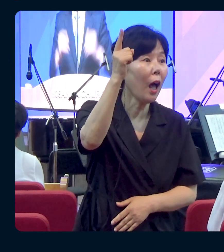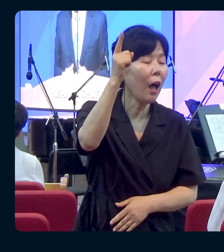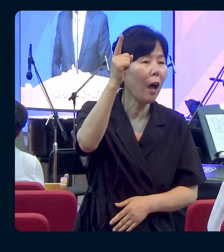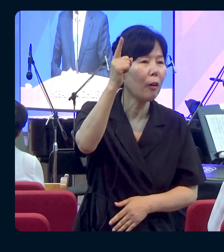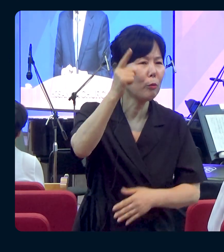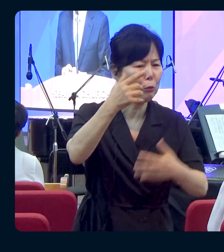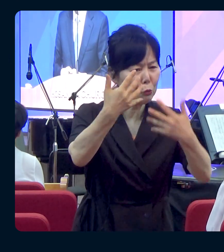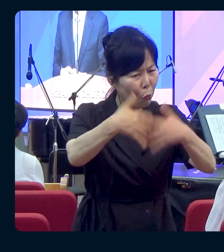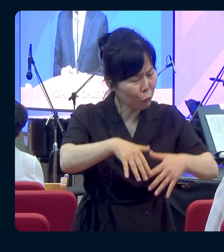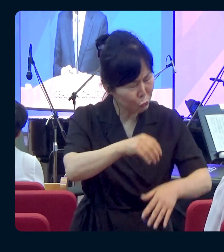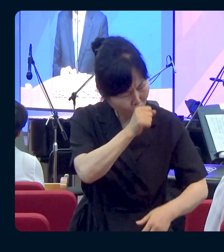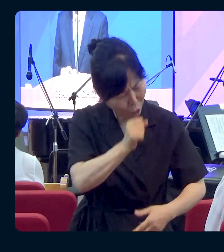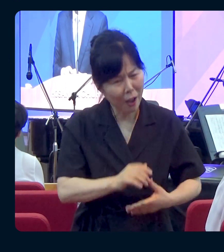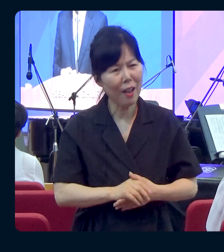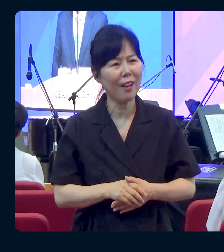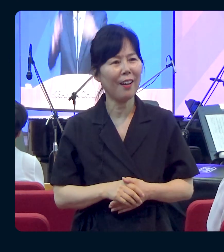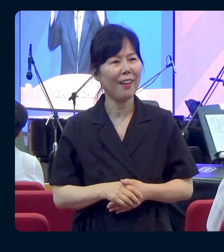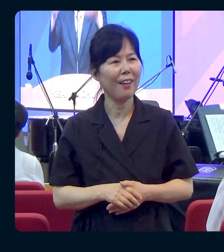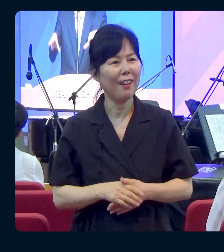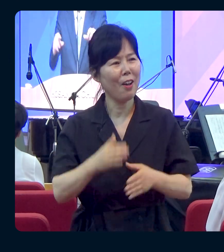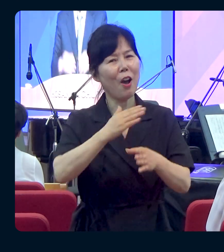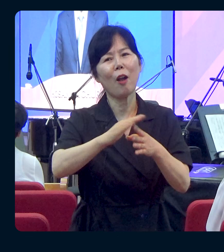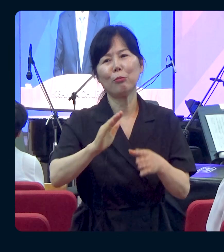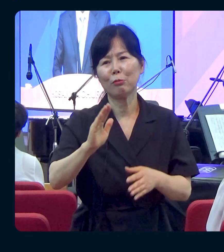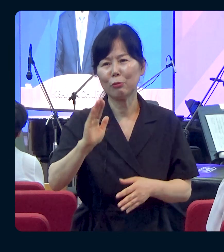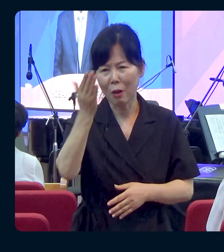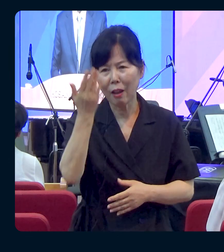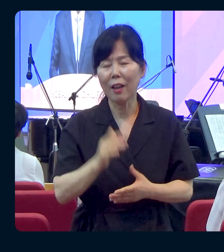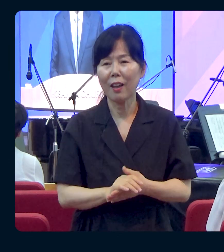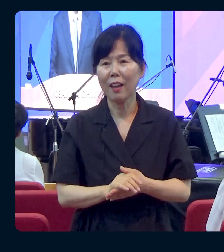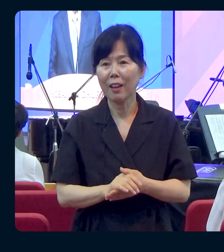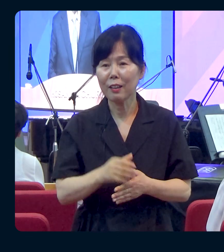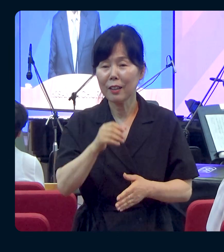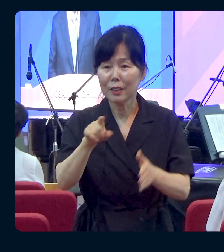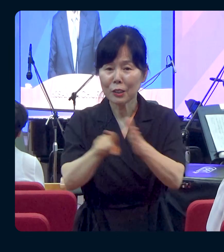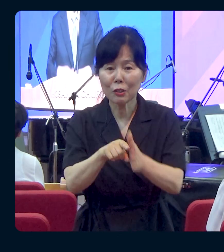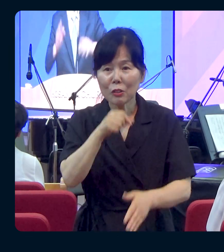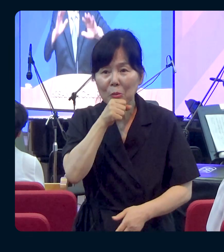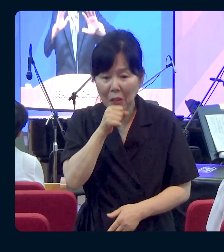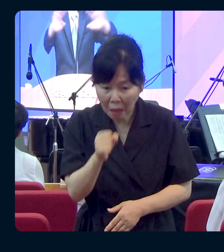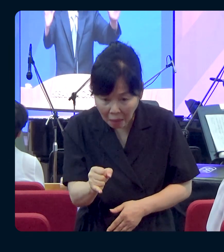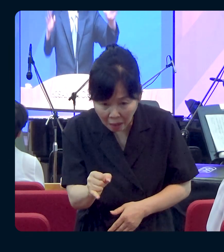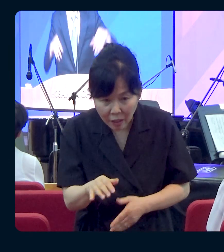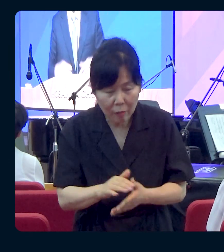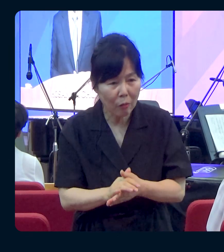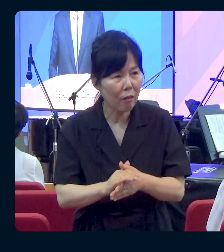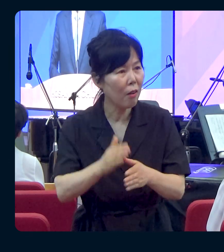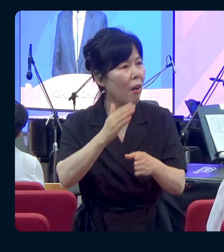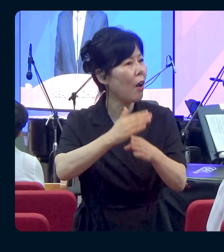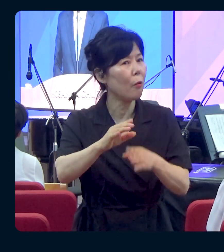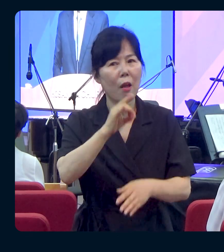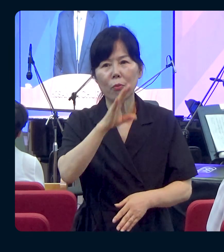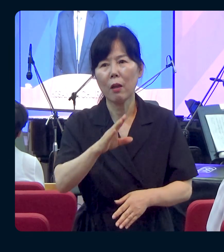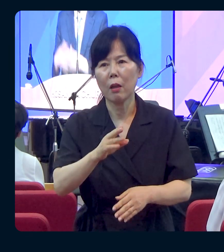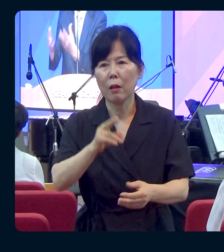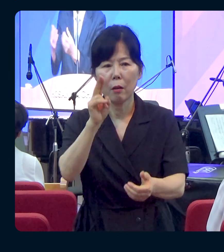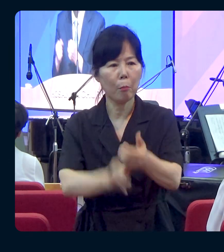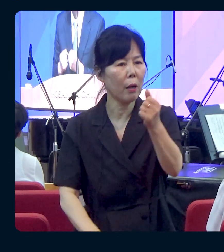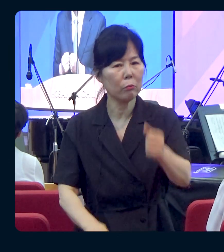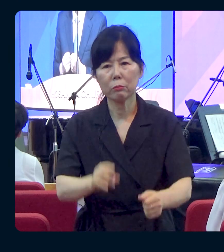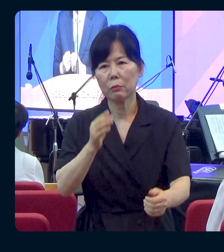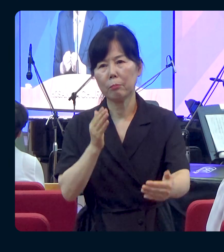높으면요, 굉장히 좋은 조건으로 자동차를 할부로 주는데 이게 낮으면요, 안 줘요. 심지어 어떤 데는